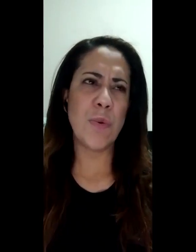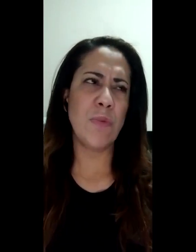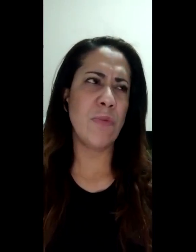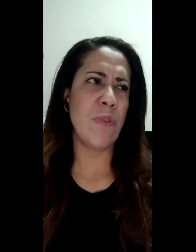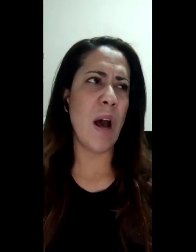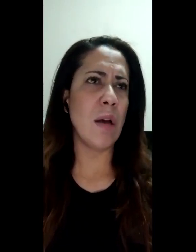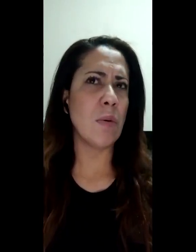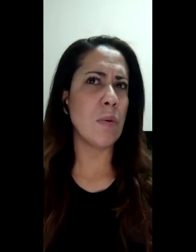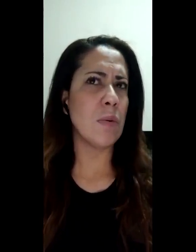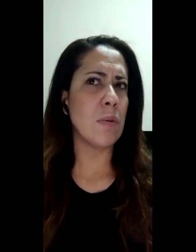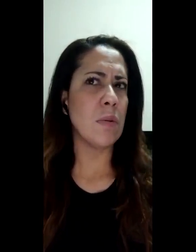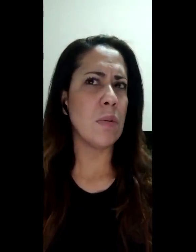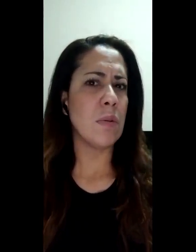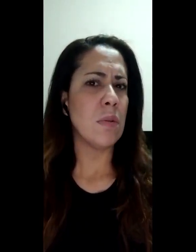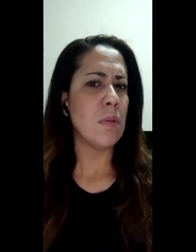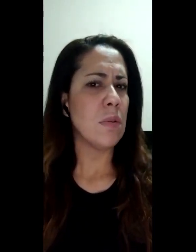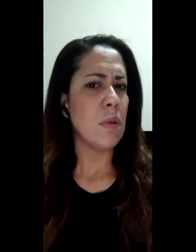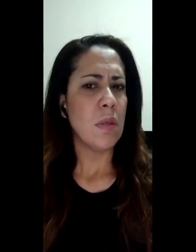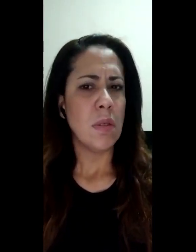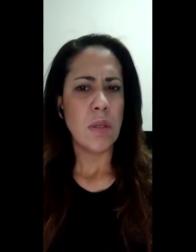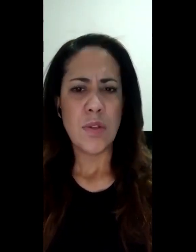ouviu um som vago,